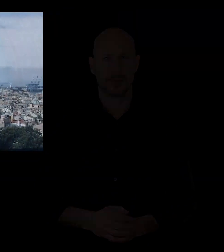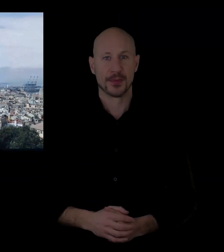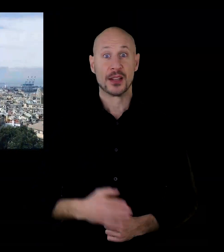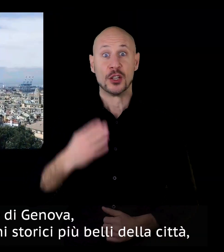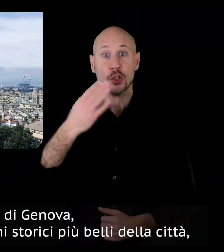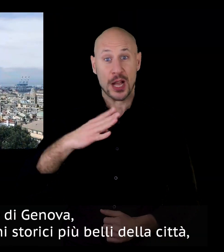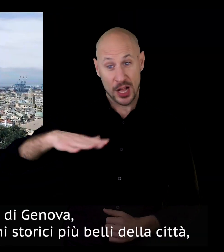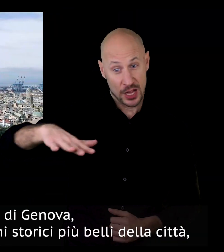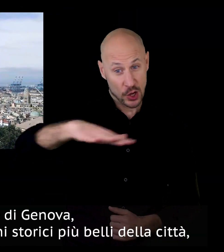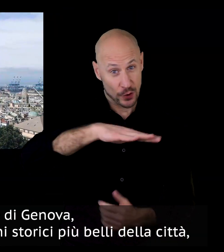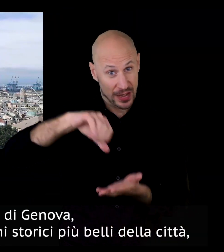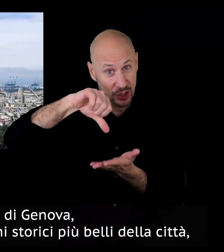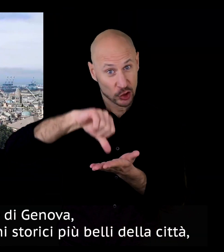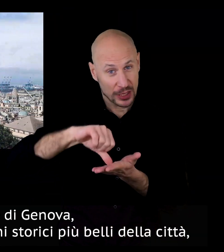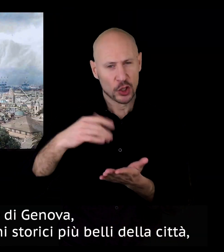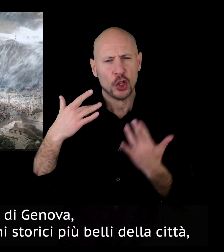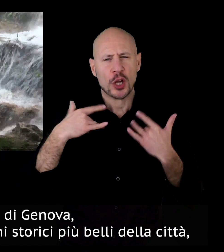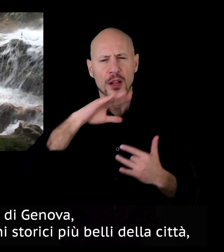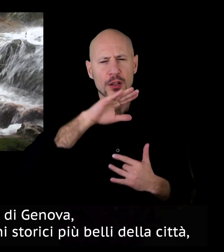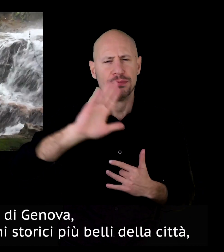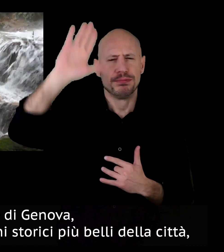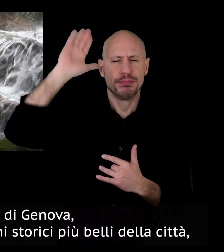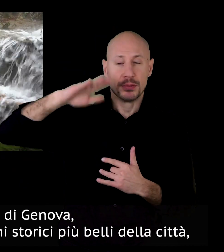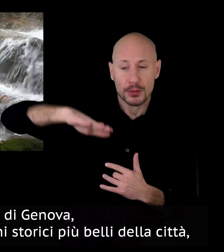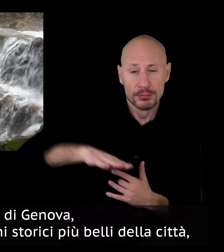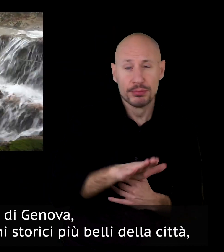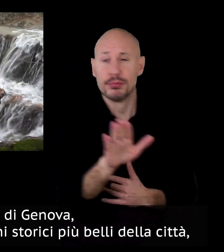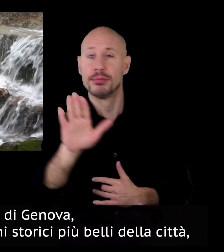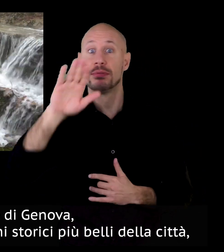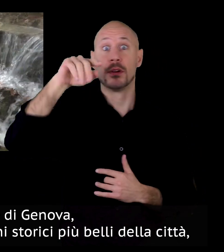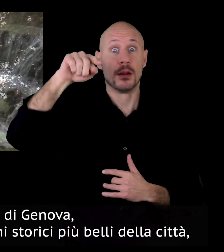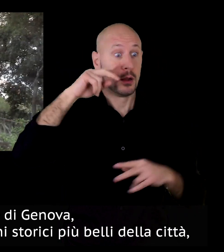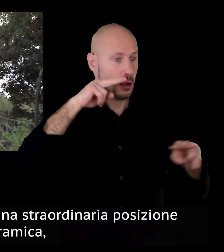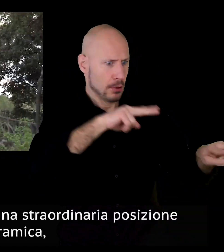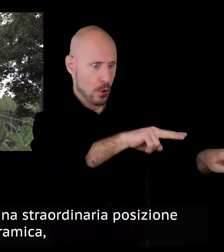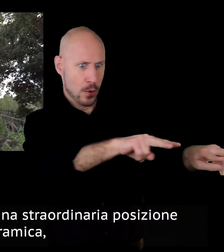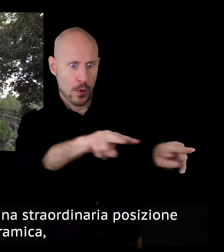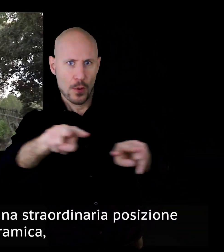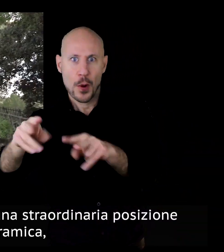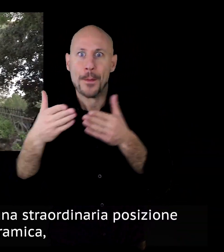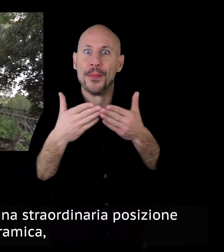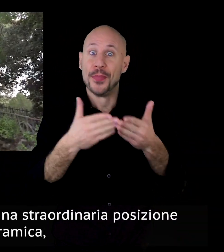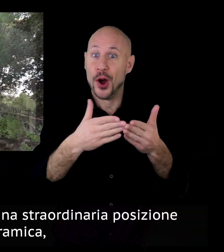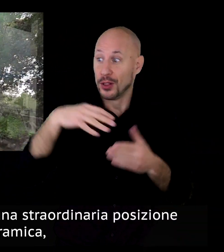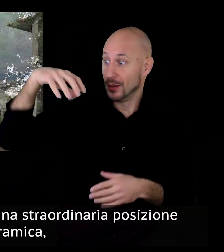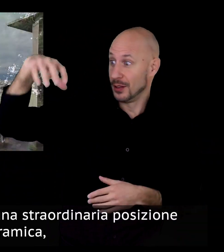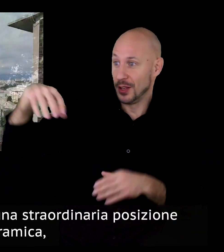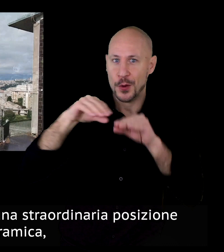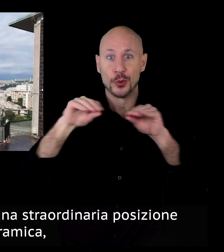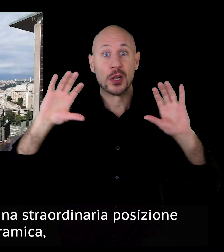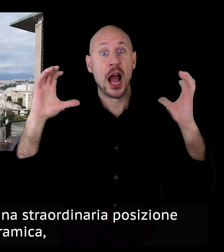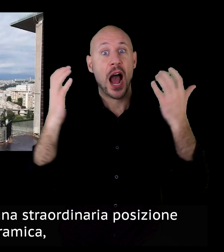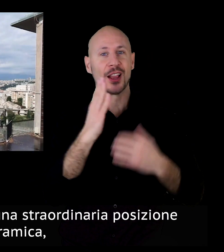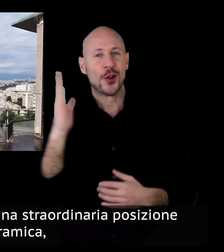nel cuore di genova all'interno di uno dei parchi storici più belli della città rivolto verso il porto in una straordinaria